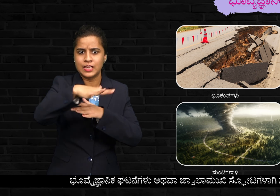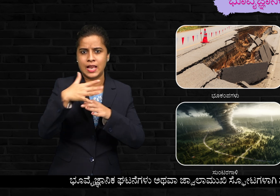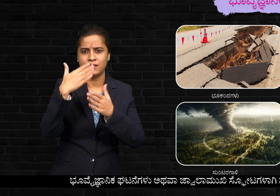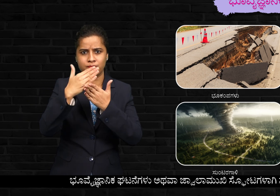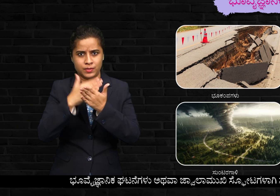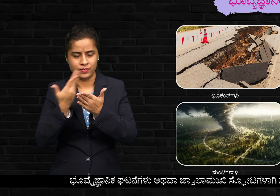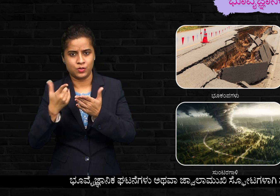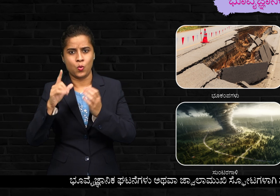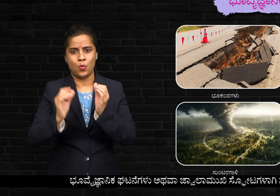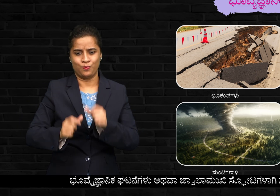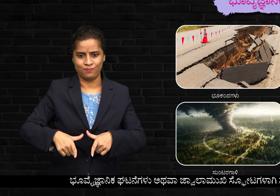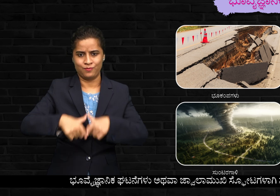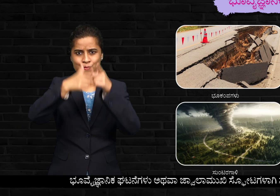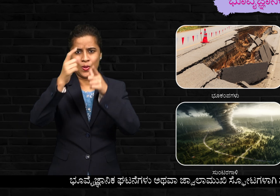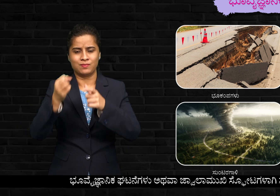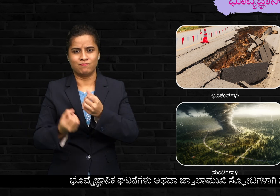ಸಂಭವಿಸುತ್ತದೆ.